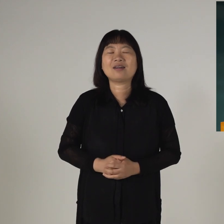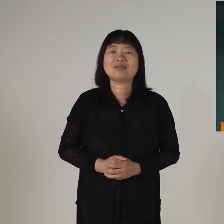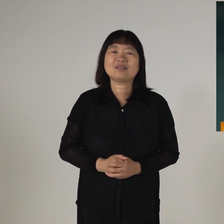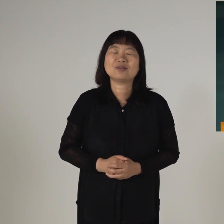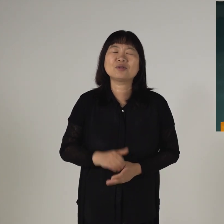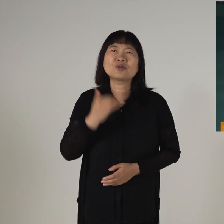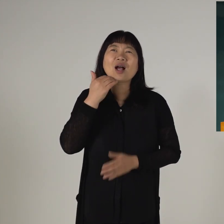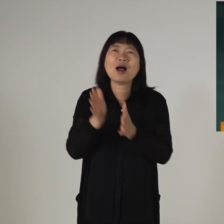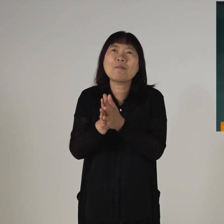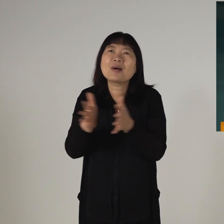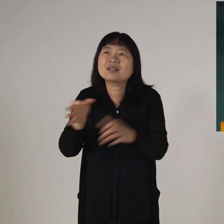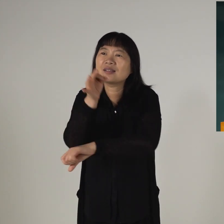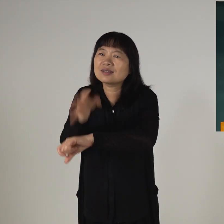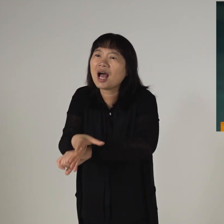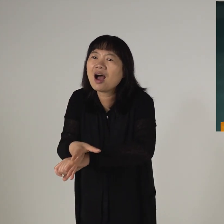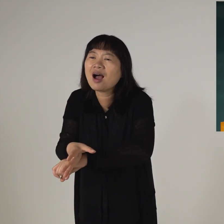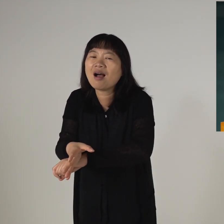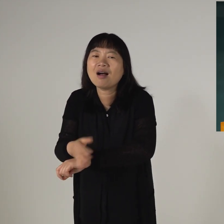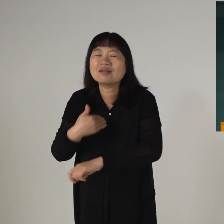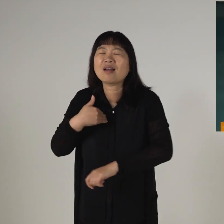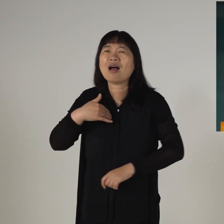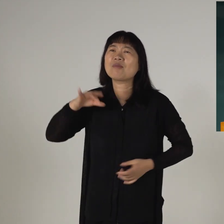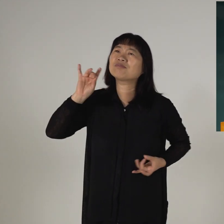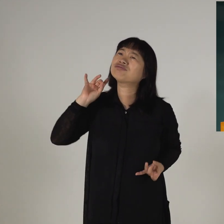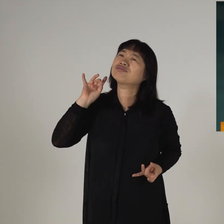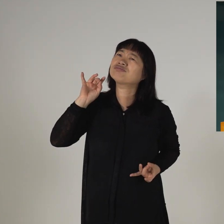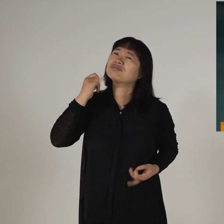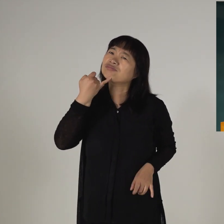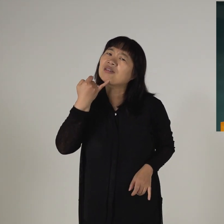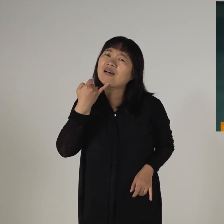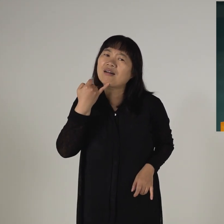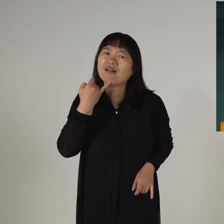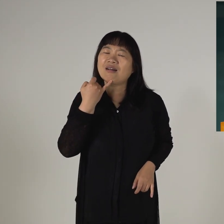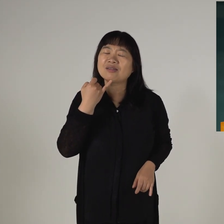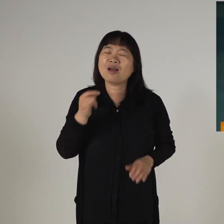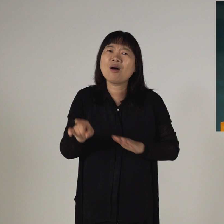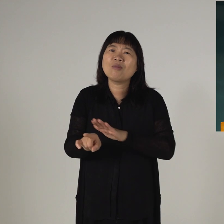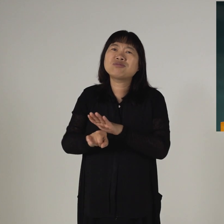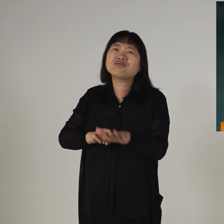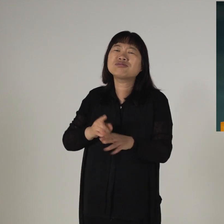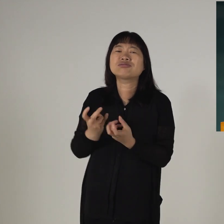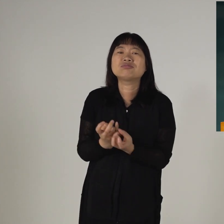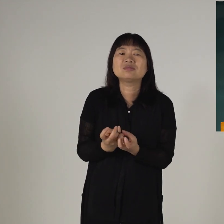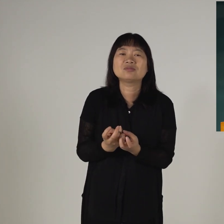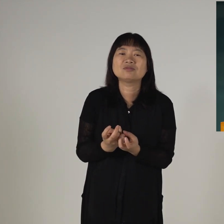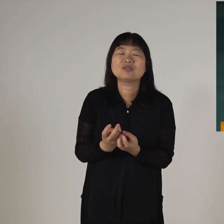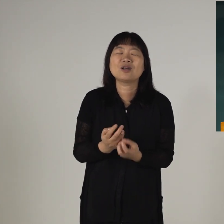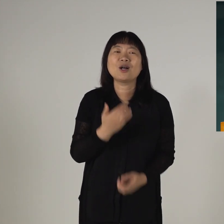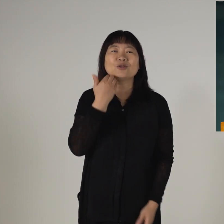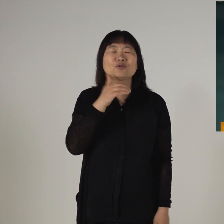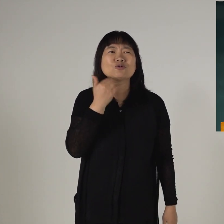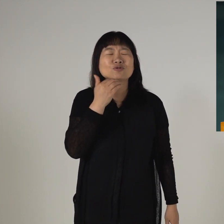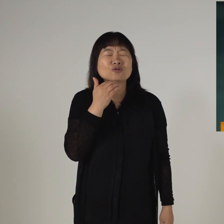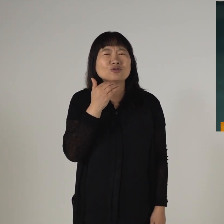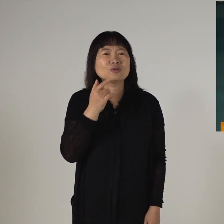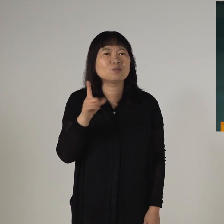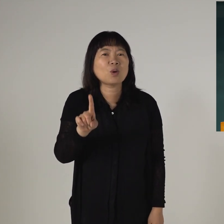저기 아파트 샀대는데 이러고 가만히 있어도 되는 거야? 아, 누군 이번에